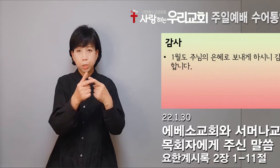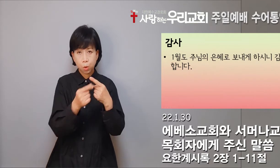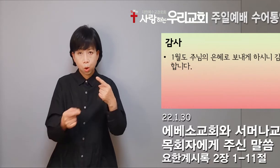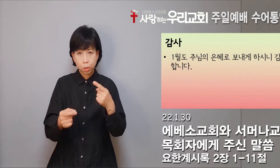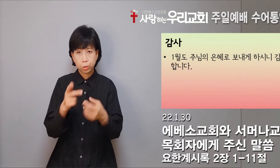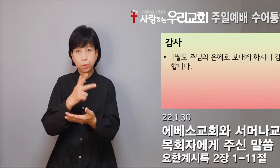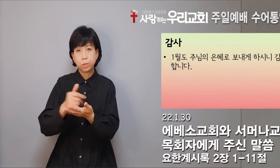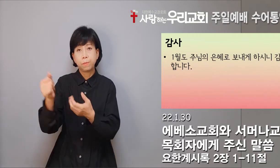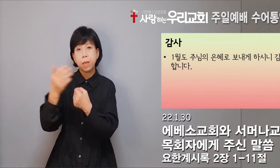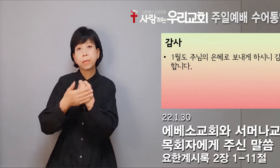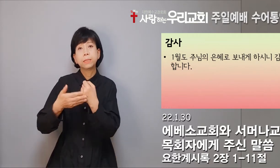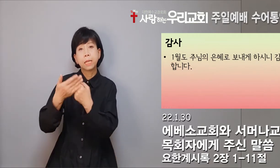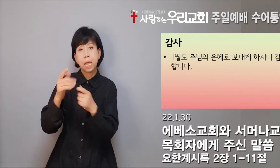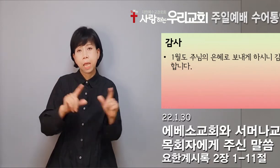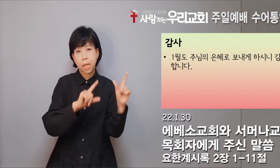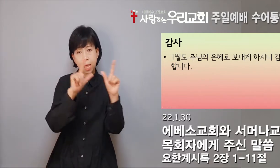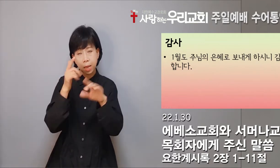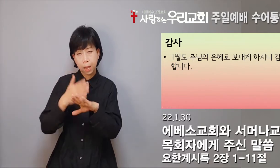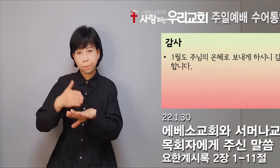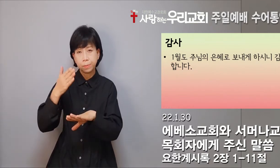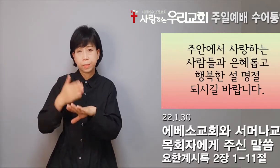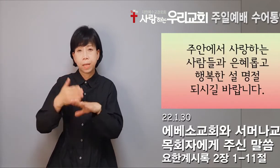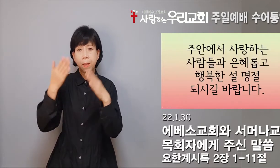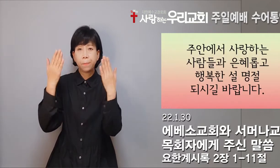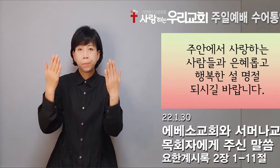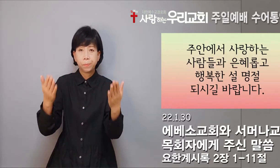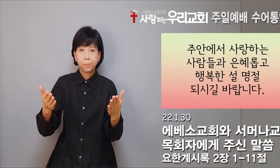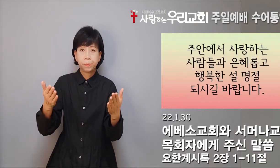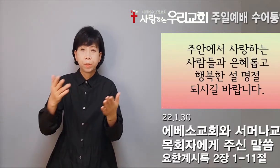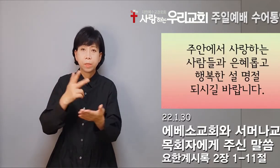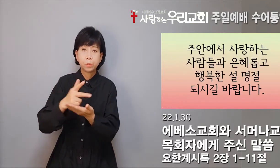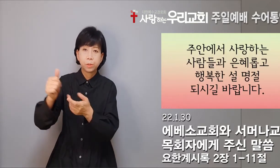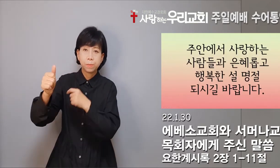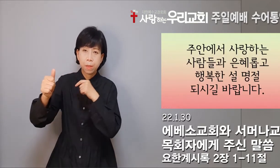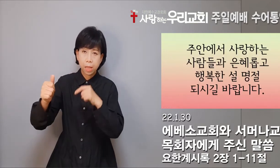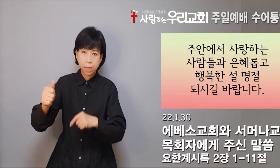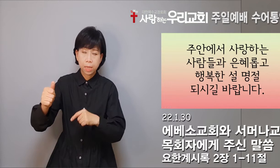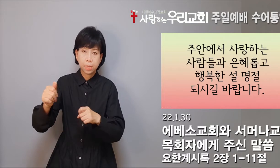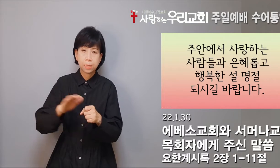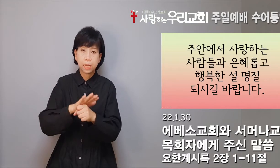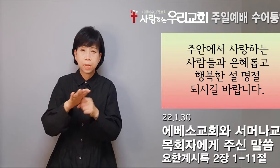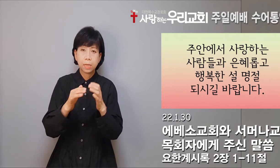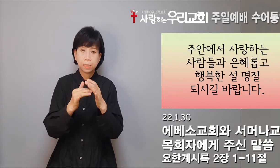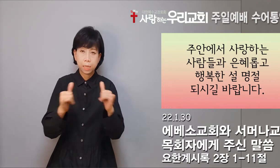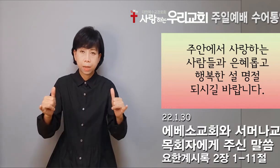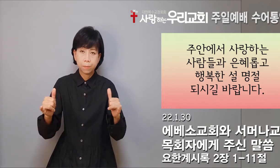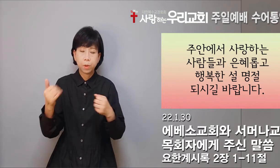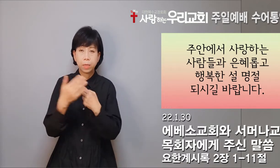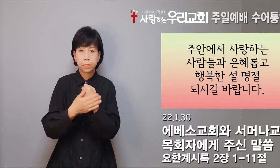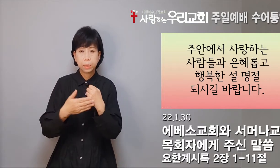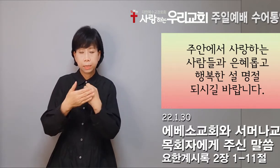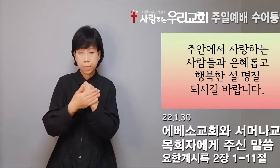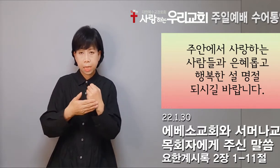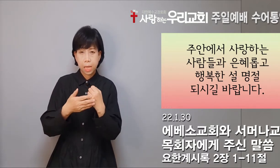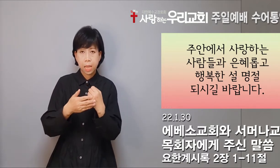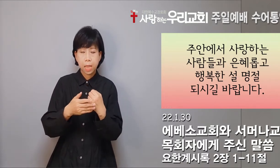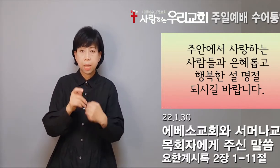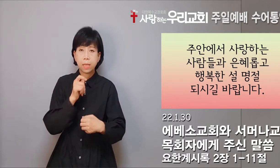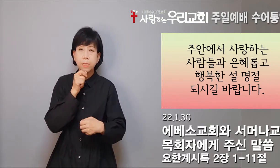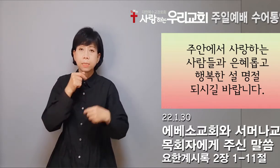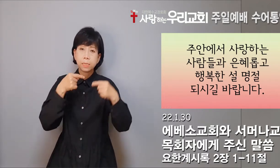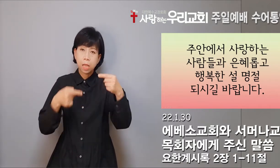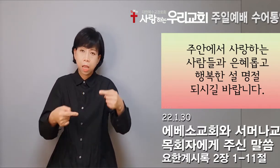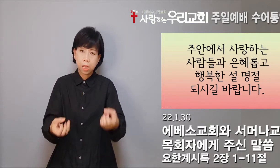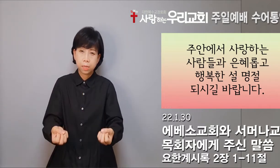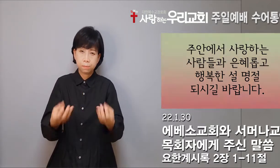(1월도) 주님의 은혜로 보내게 하시니 감사합니다. 주 안에서 사랑하는 사람들과 은혜롭고 행복한 설 명절